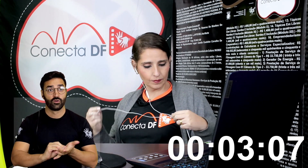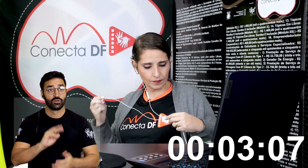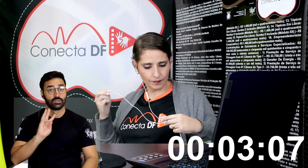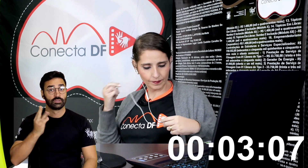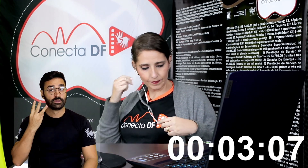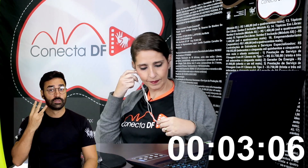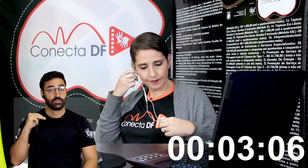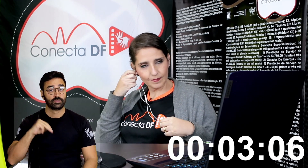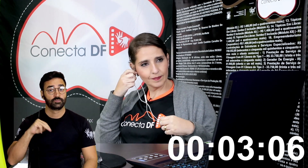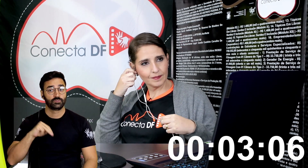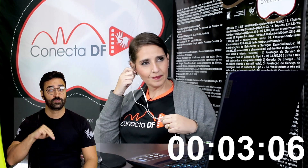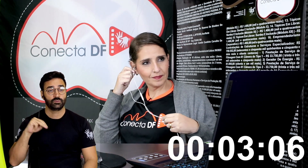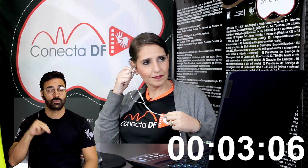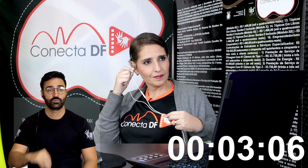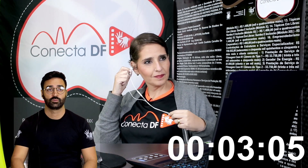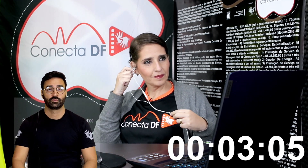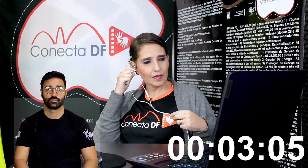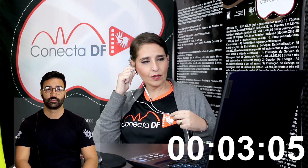pessoal?